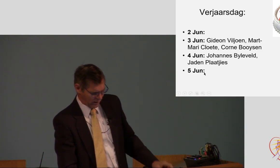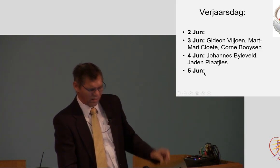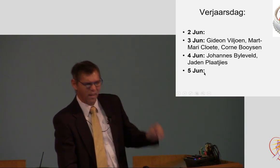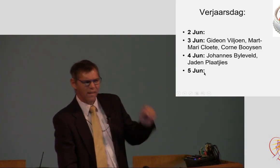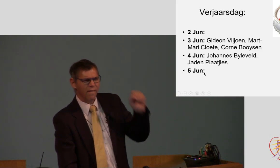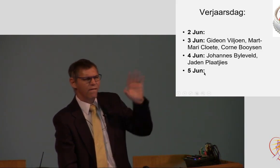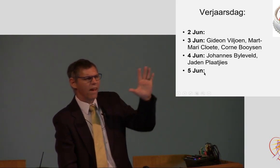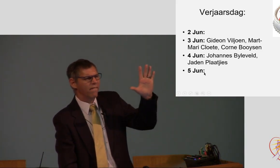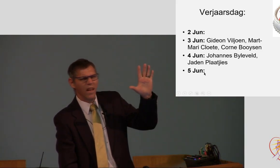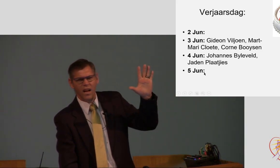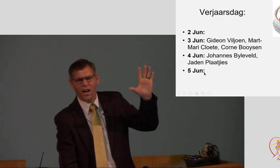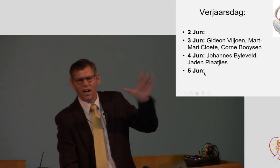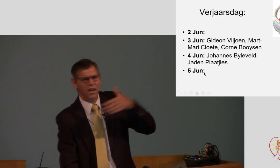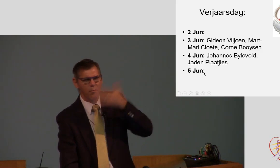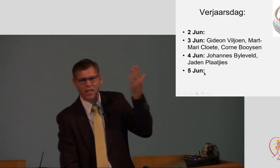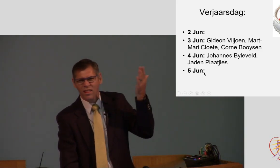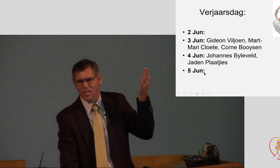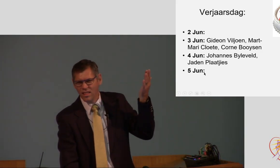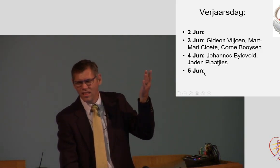die 5de, niemand,